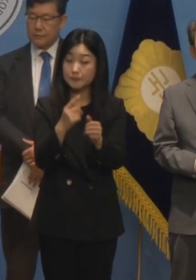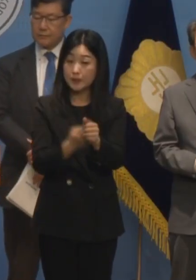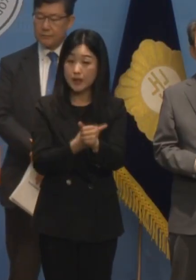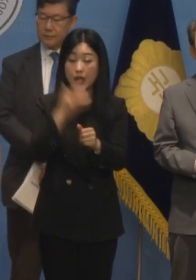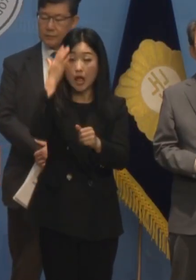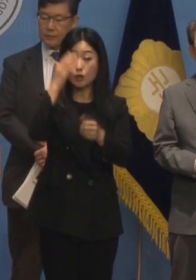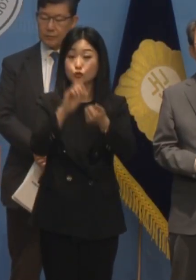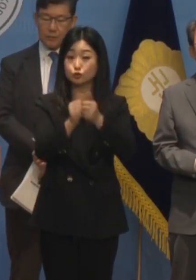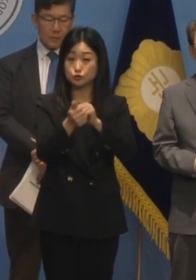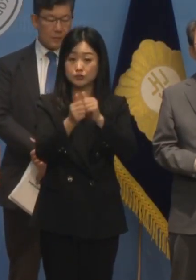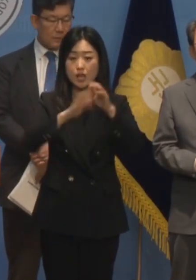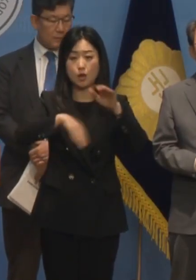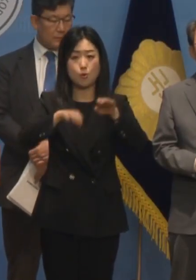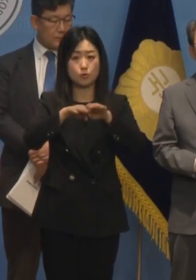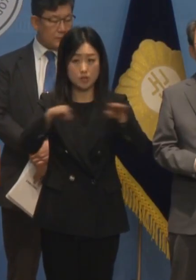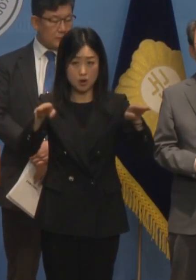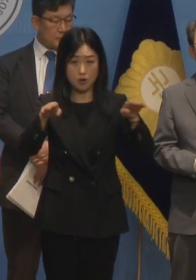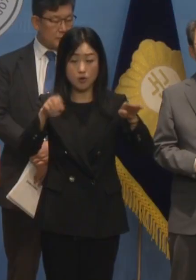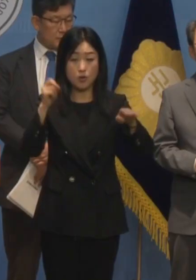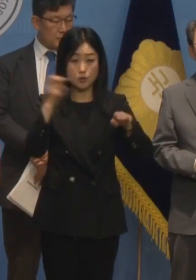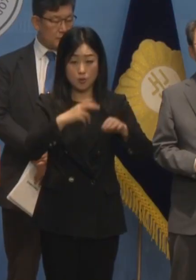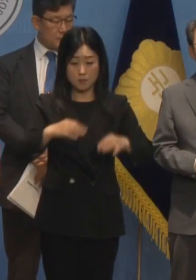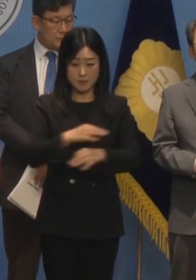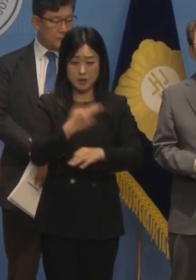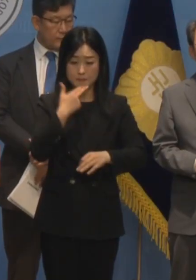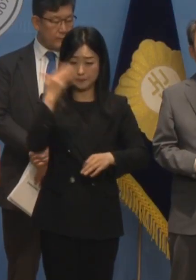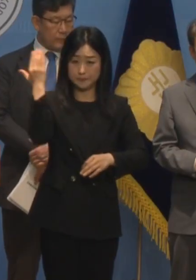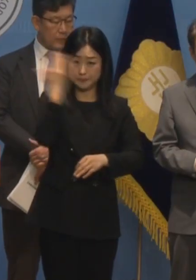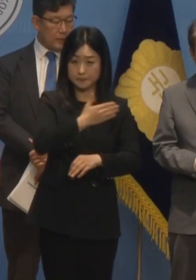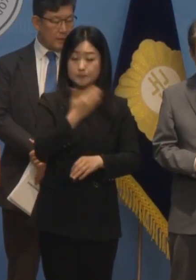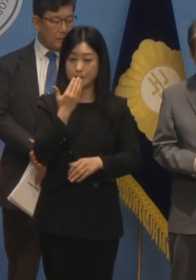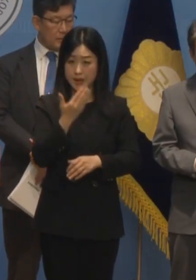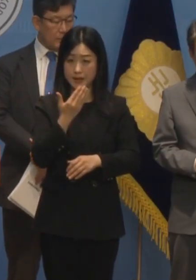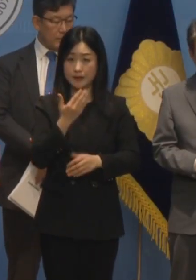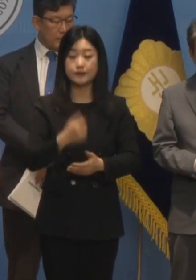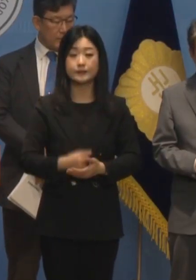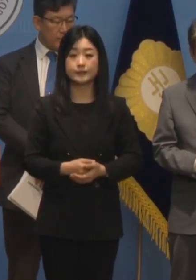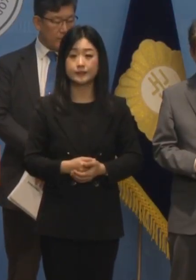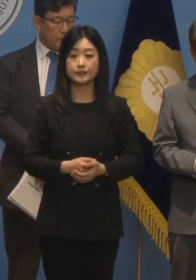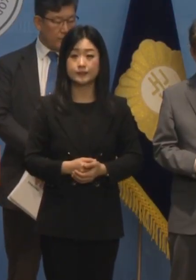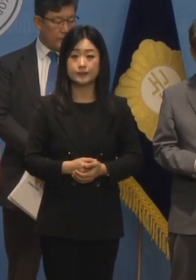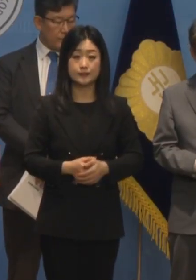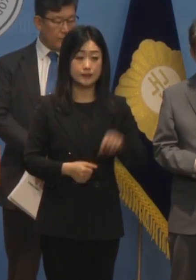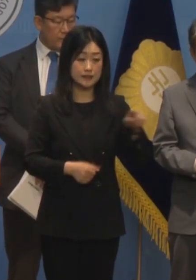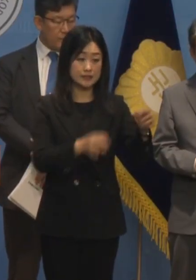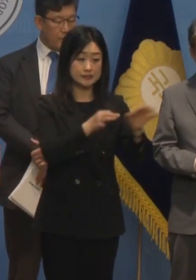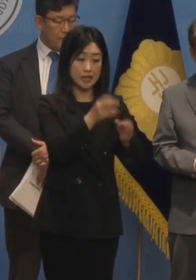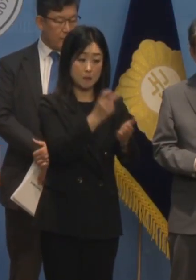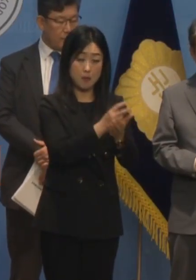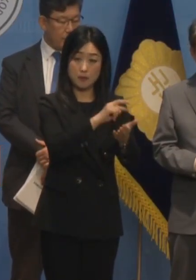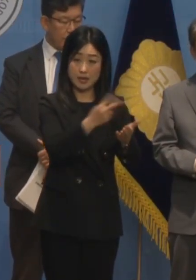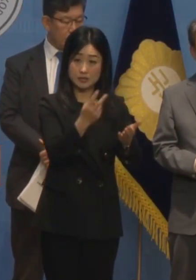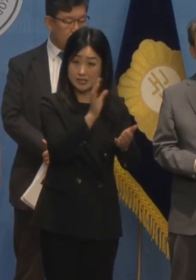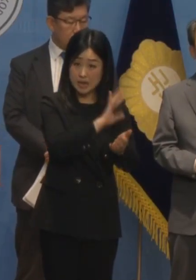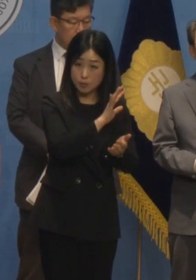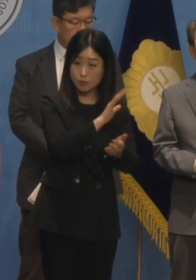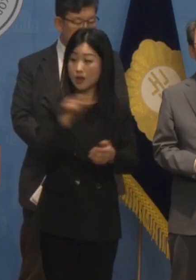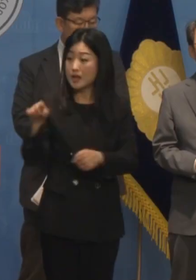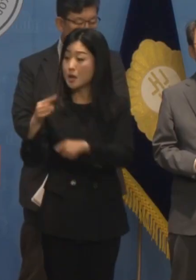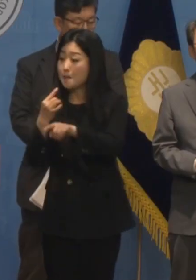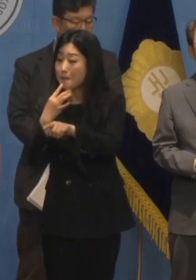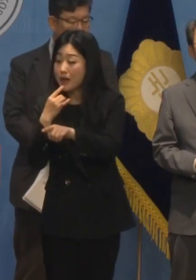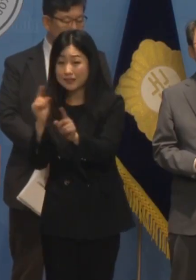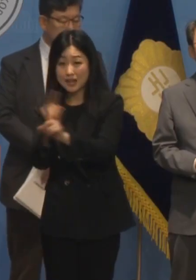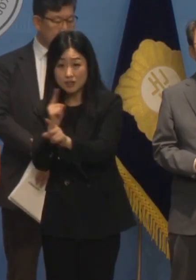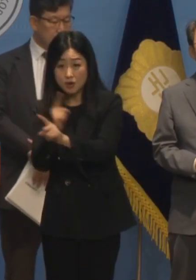한국 증시의 공정성과 투명성을 확보할 수 있습니다. 상법 개정을 외면한 채 자본시장법 개정만을